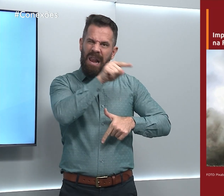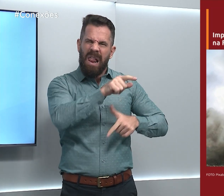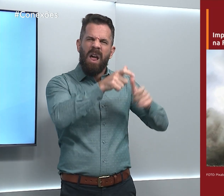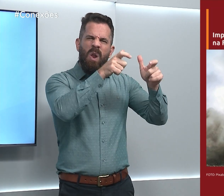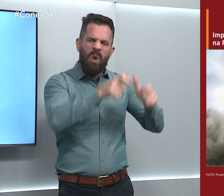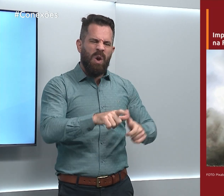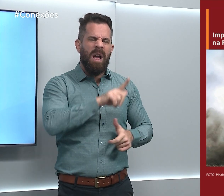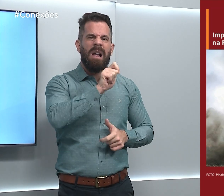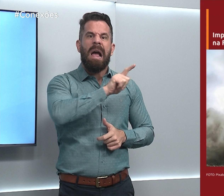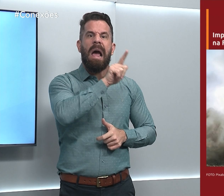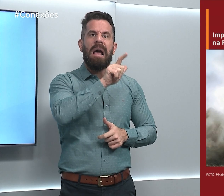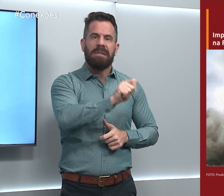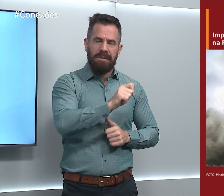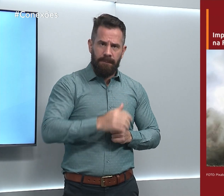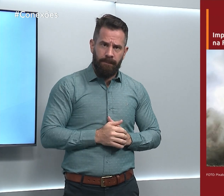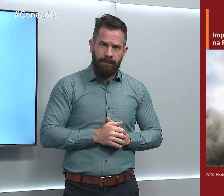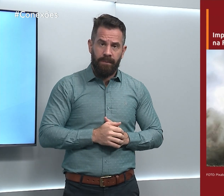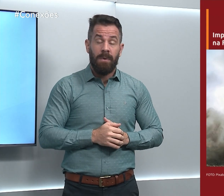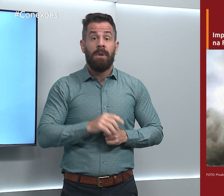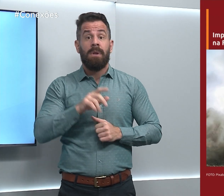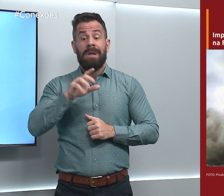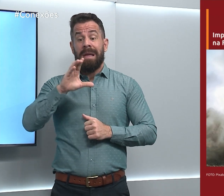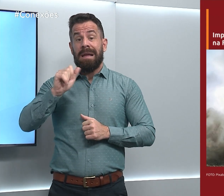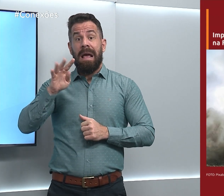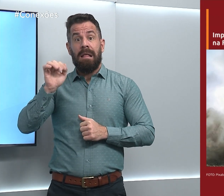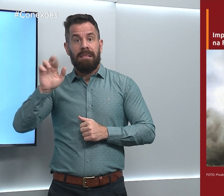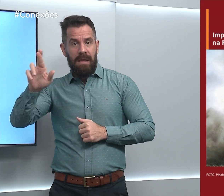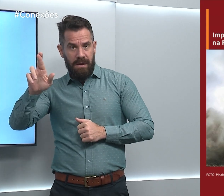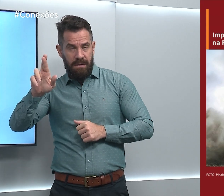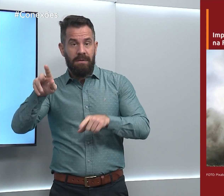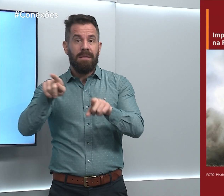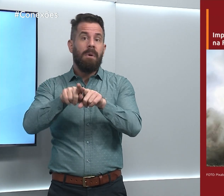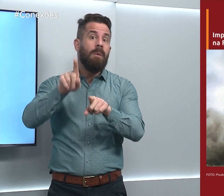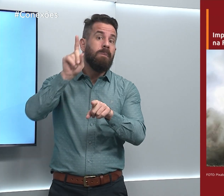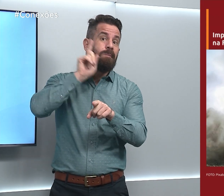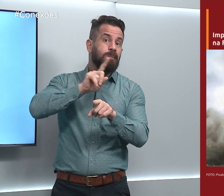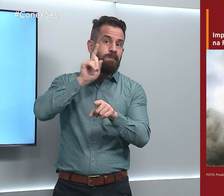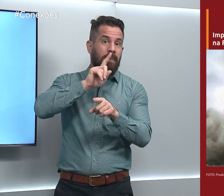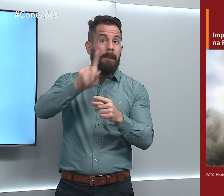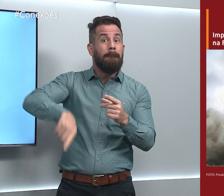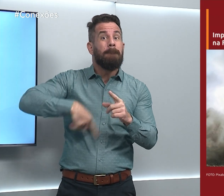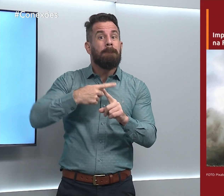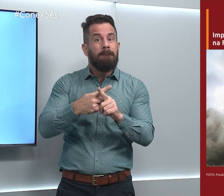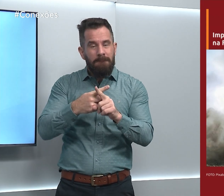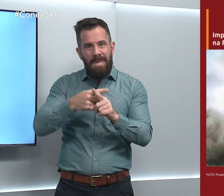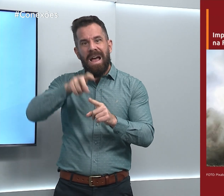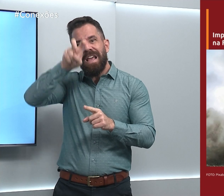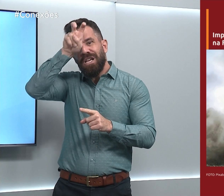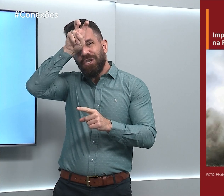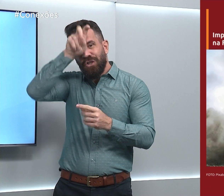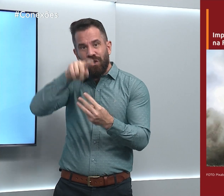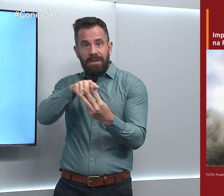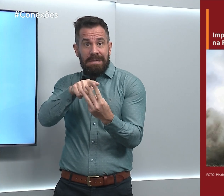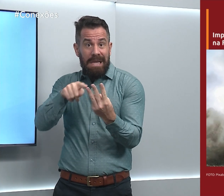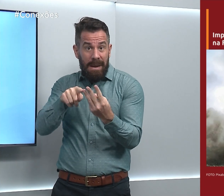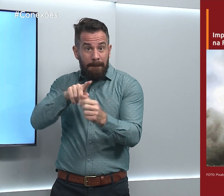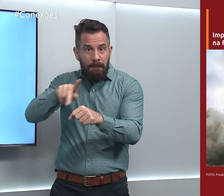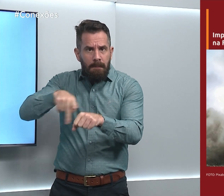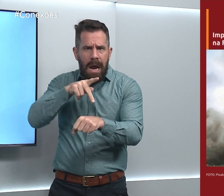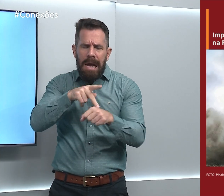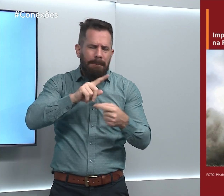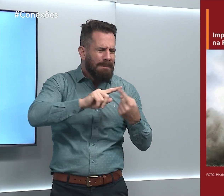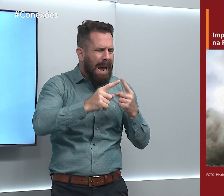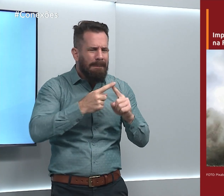falar, Catar e Estados Unidos, junto com o Egito, mediaram as negociações, que se arrastaram por meses. E